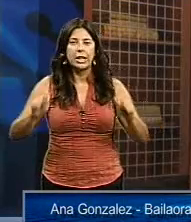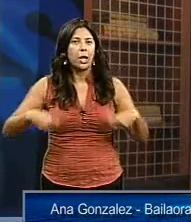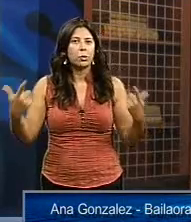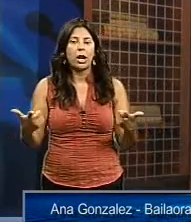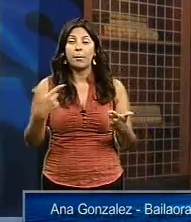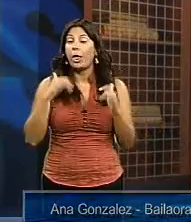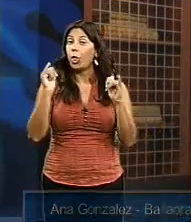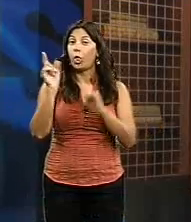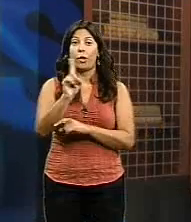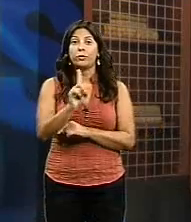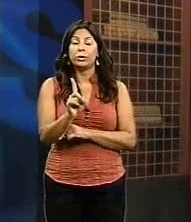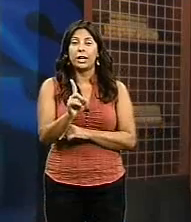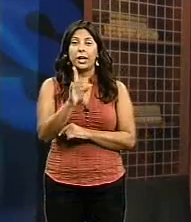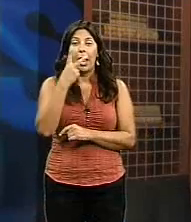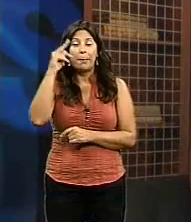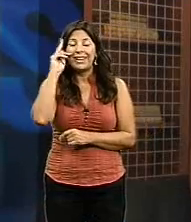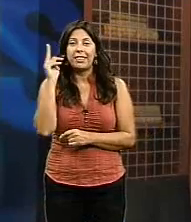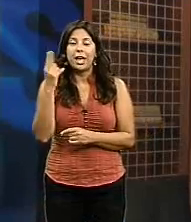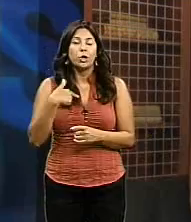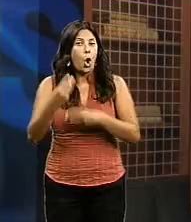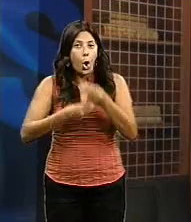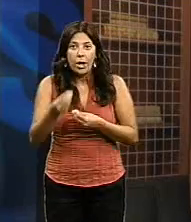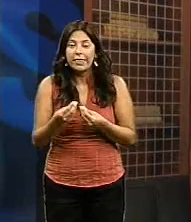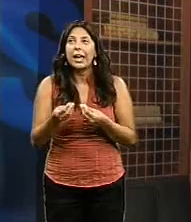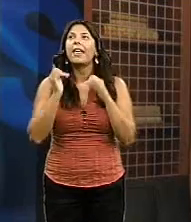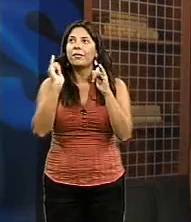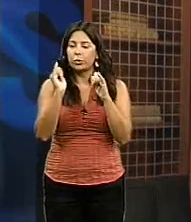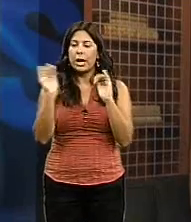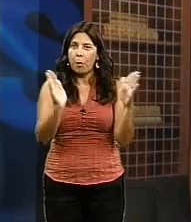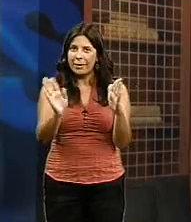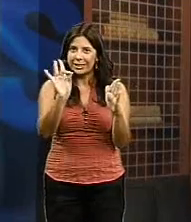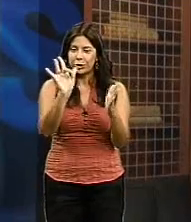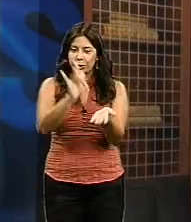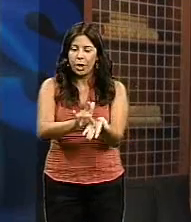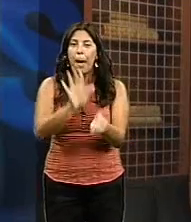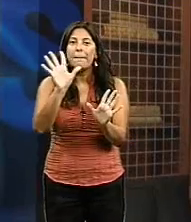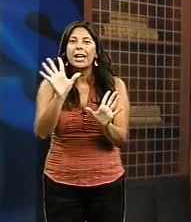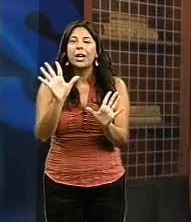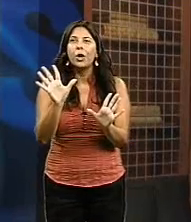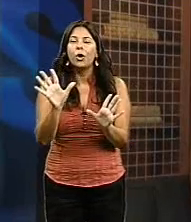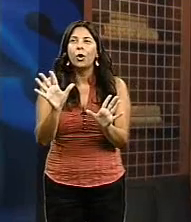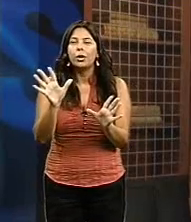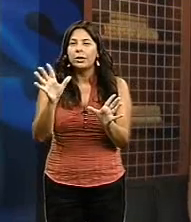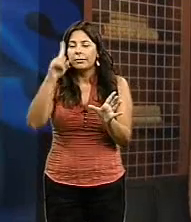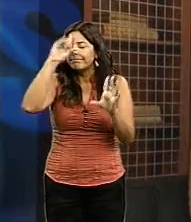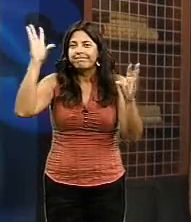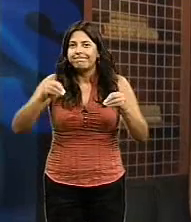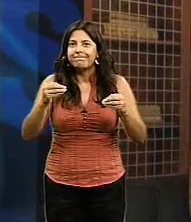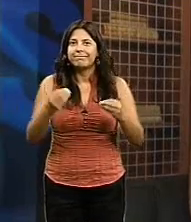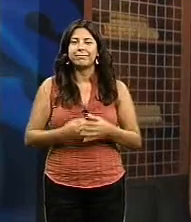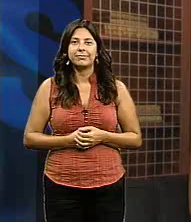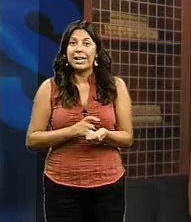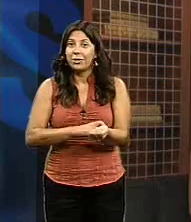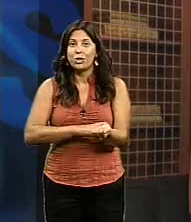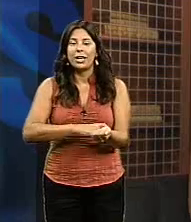disfruté la experiencia. Lo hice y disfruté el momento, pero no era consciente de lo que estaba pasando, la